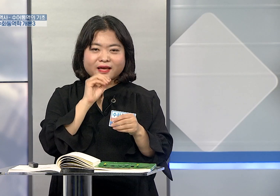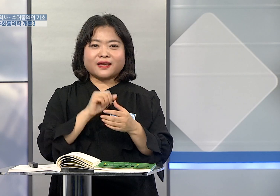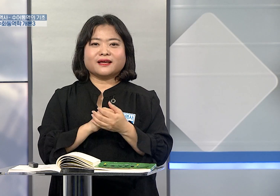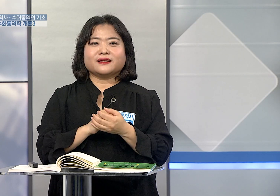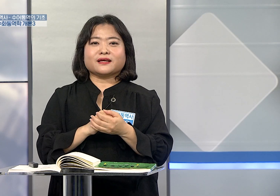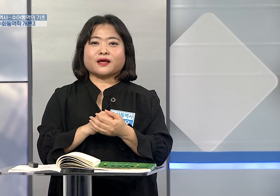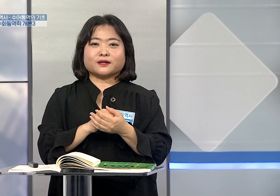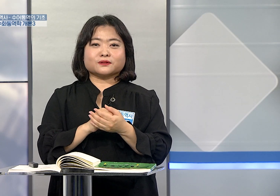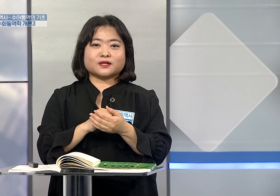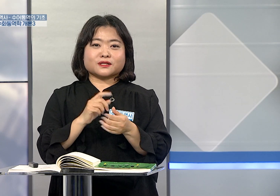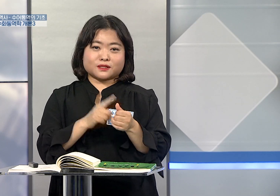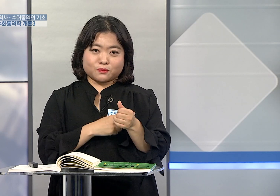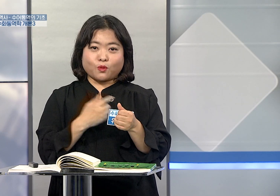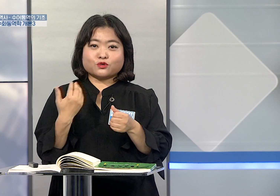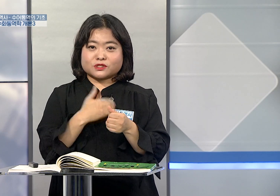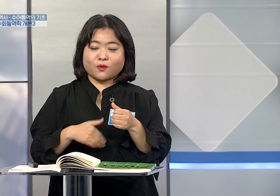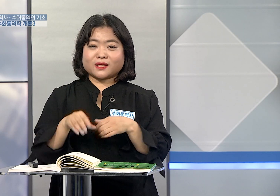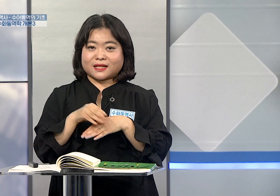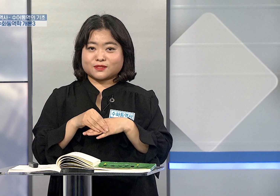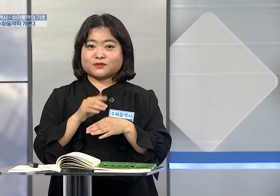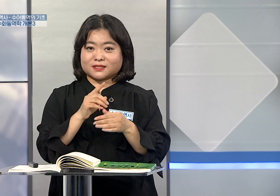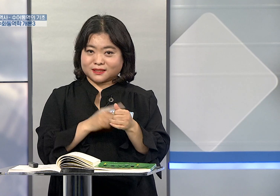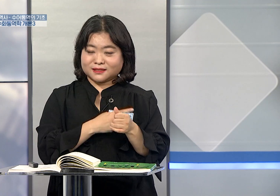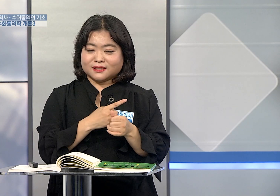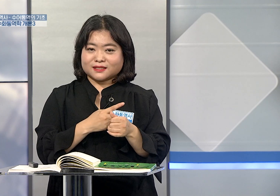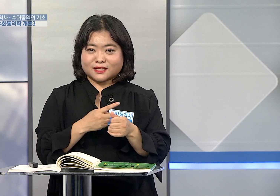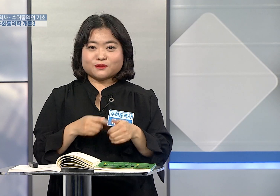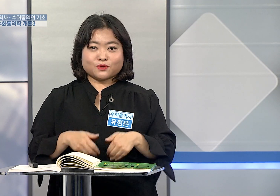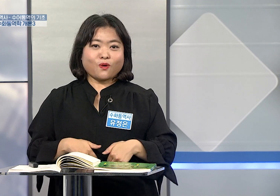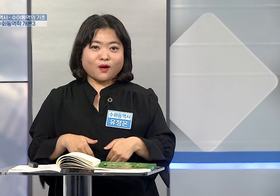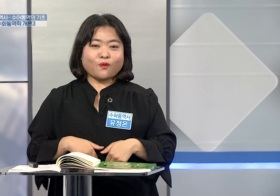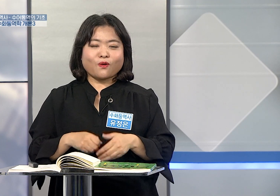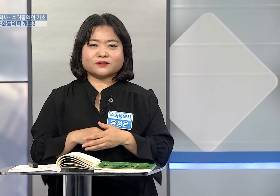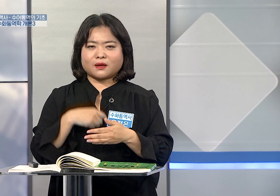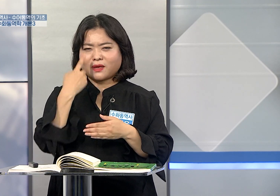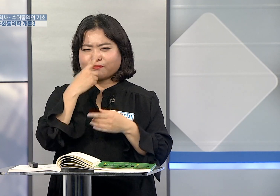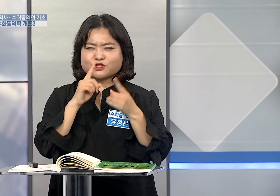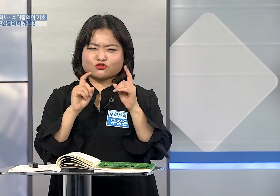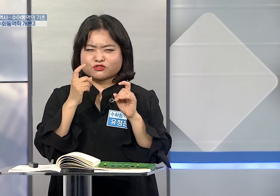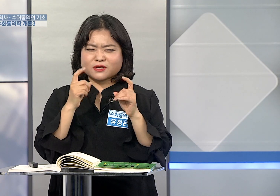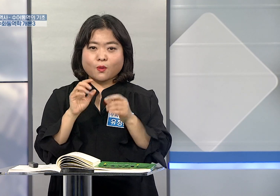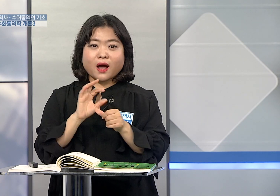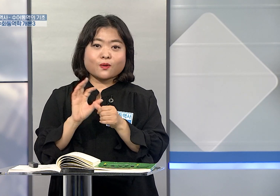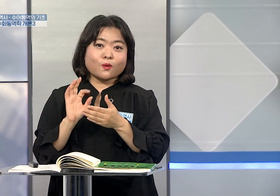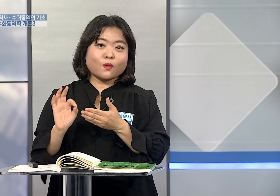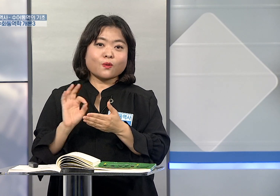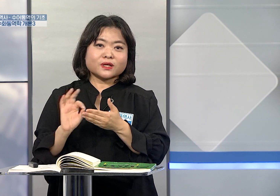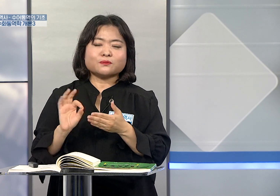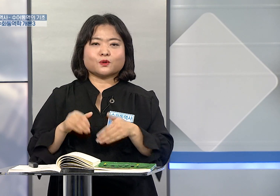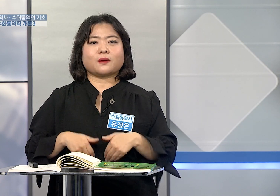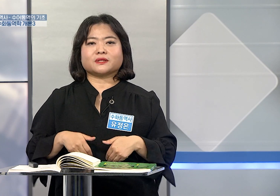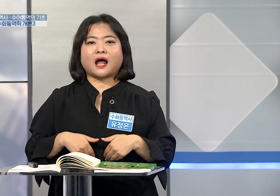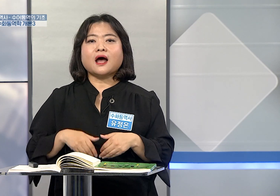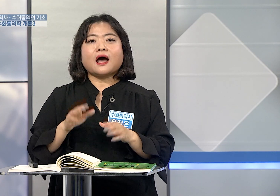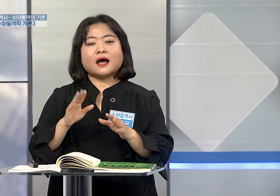네, 예, 이게 몸으로 체화된 습득이 필요하고, 그다음에 비수지의 활용이 필요합니다.